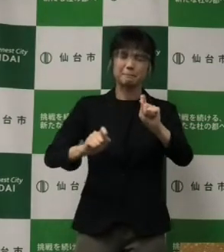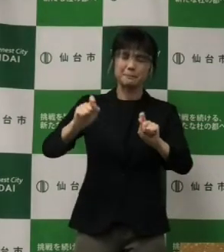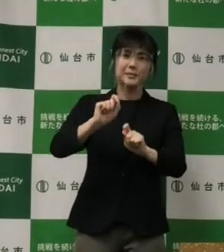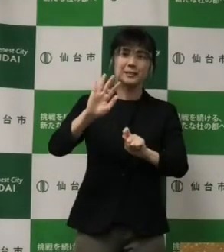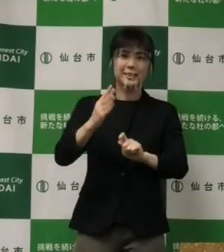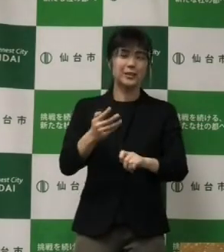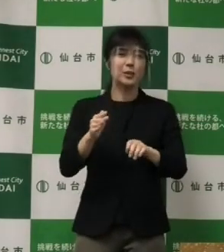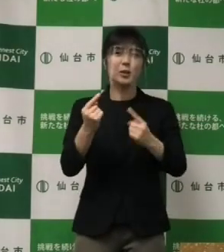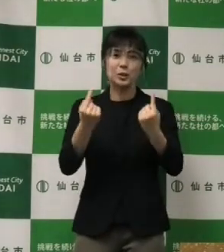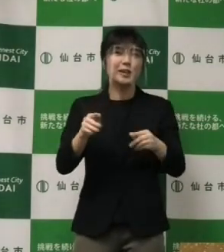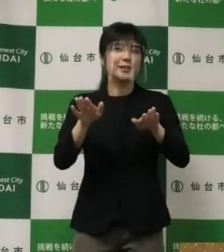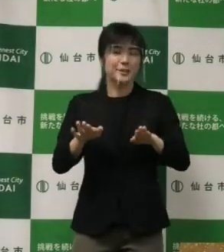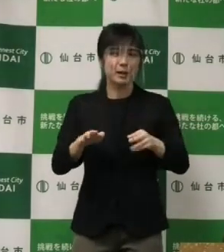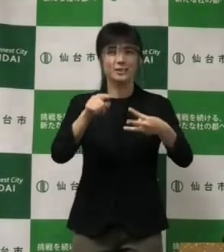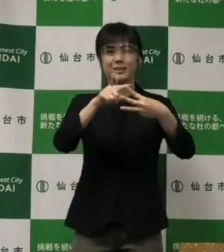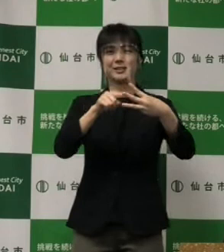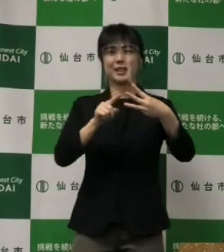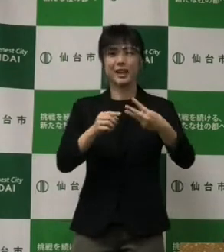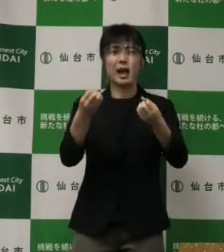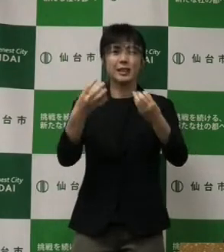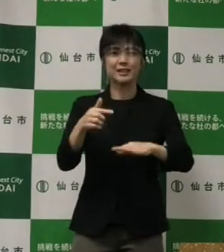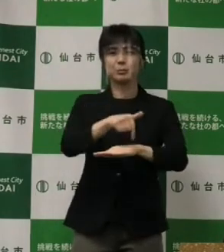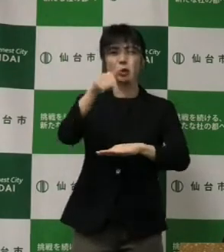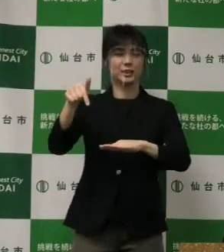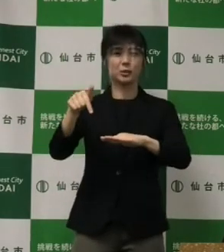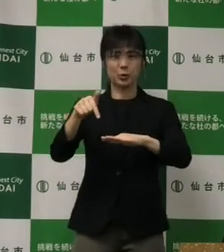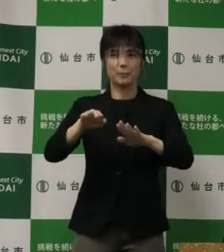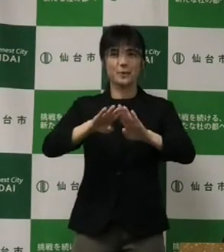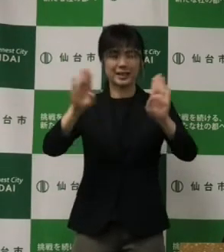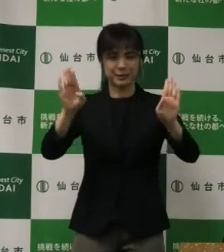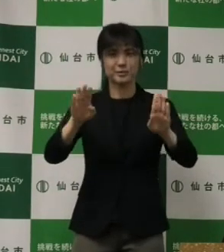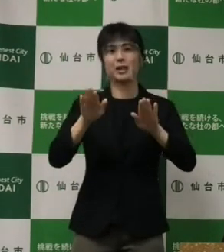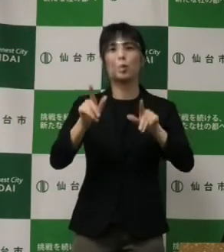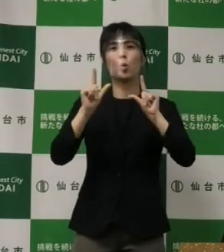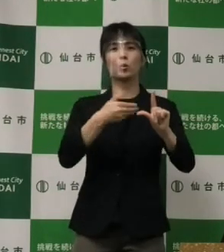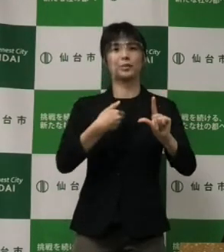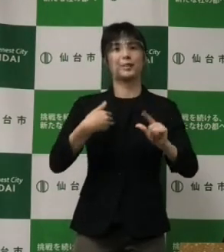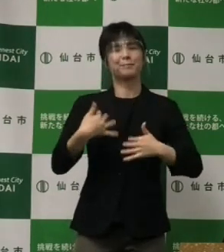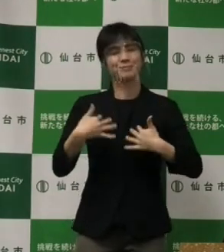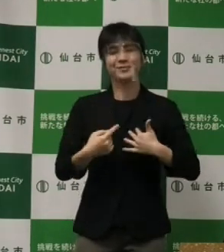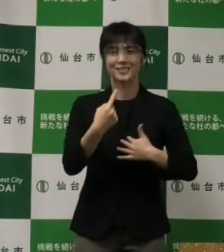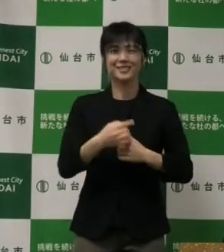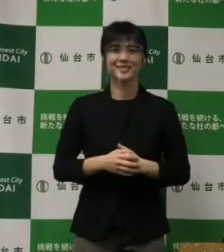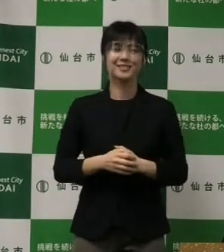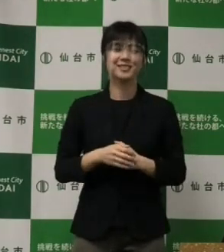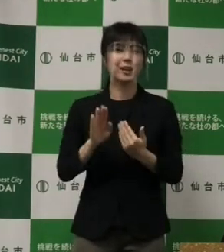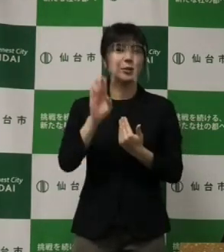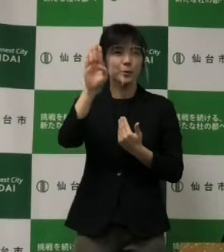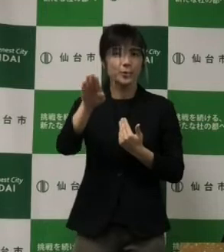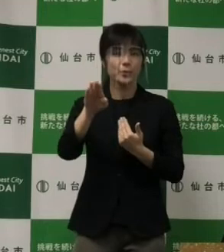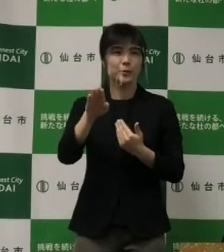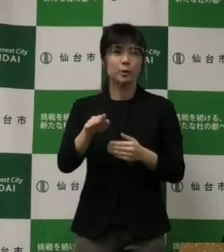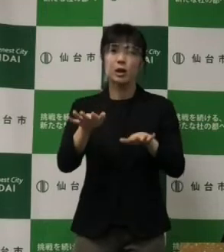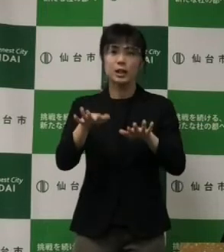3件一度に今日発表することができて大変私は嬉しく思っています。 今後も今いただいているご相談も